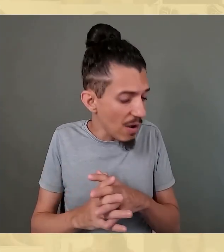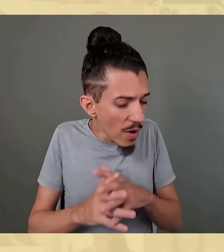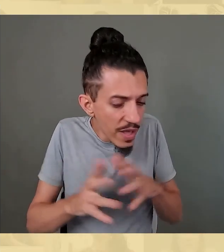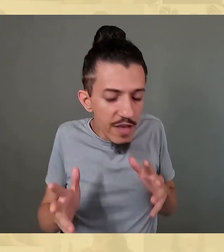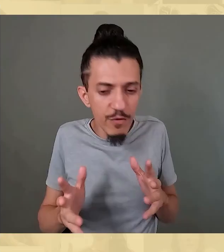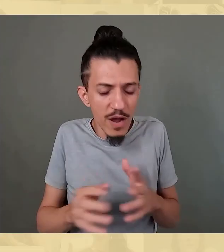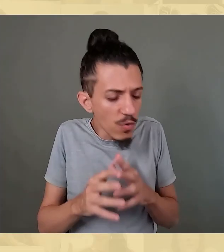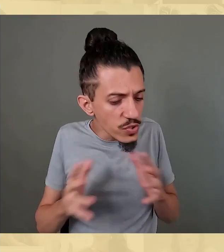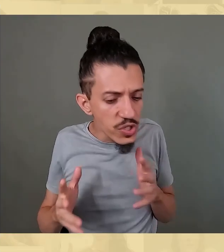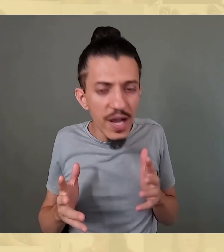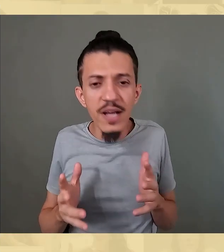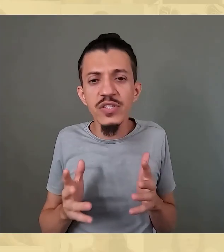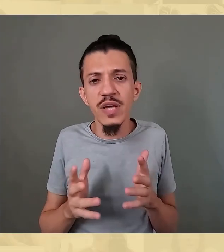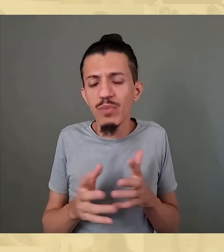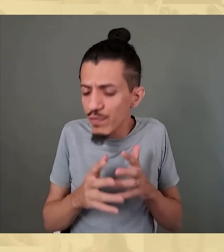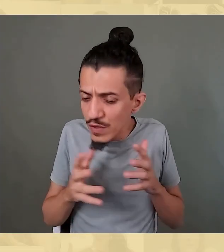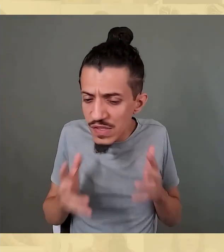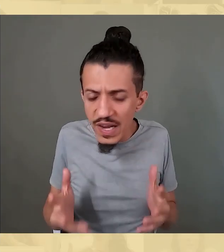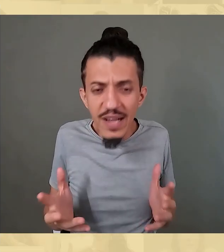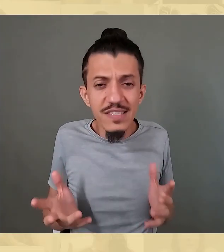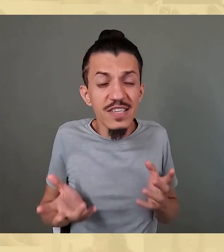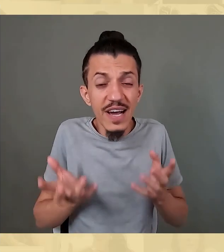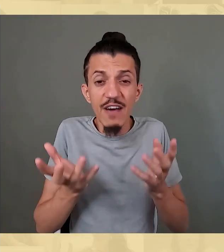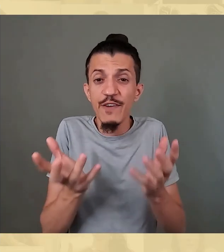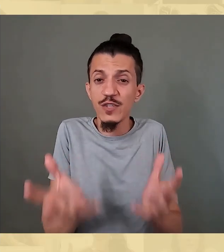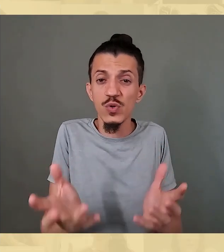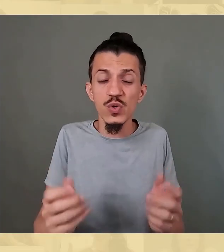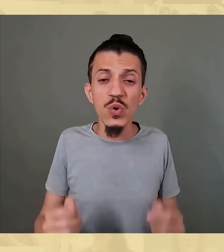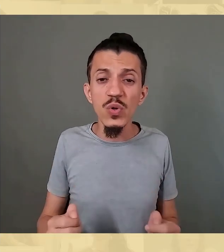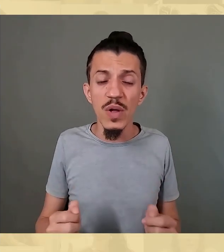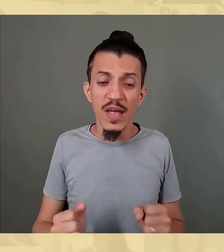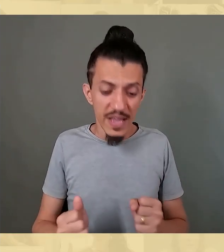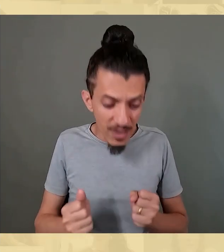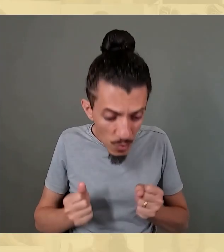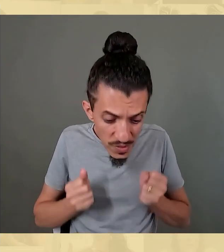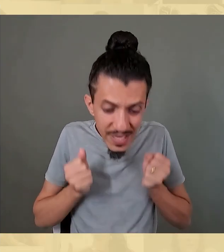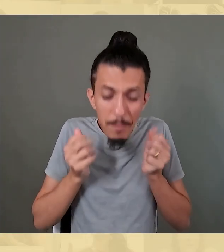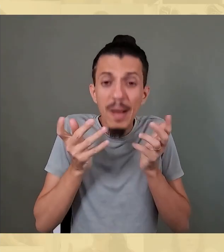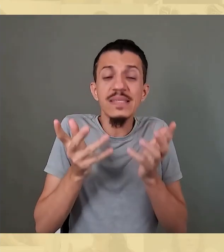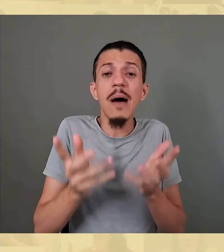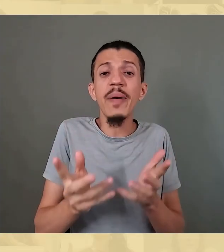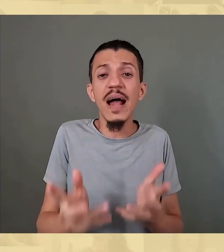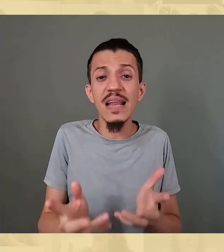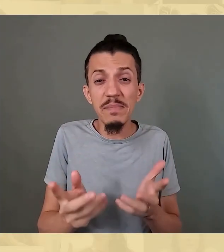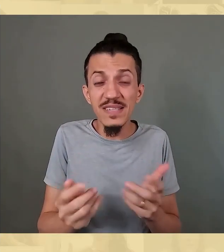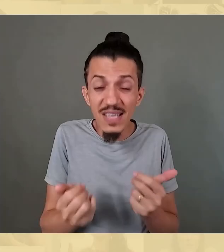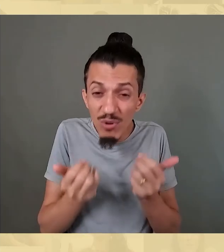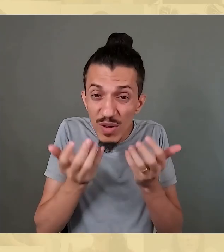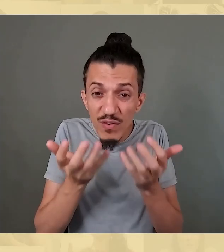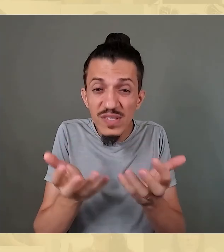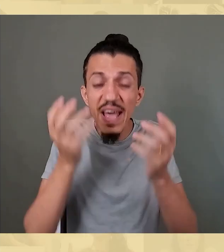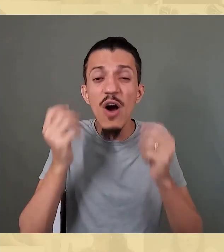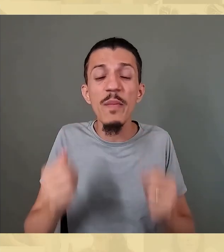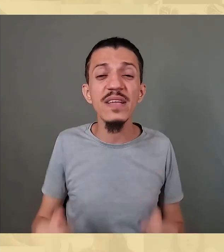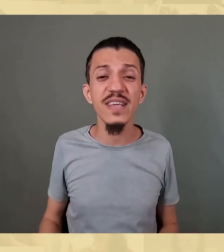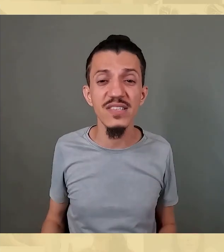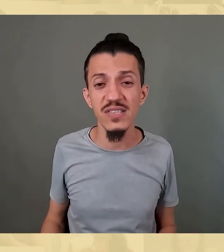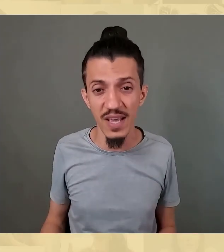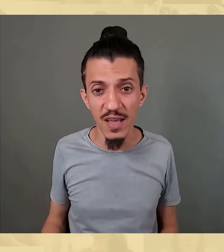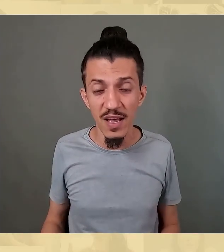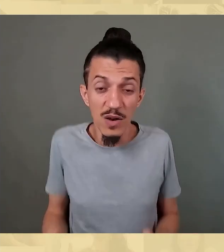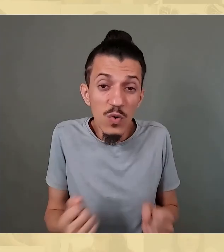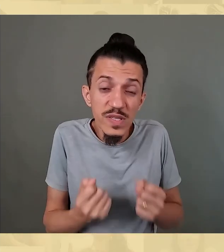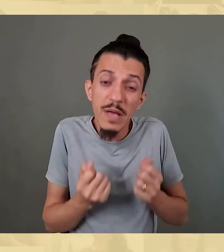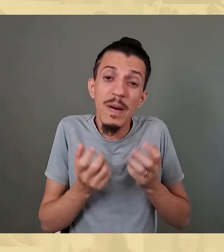é horrível, é angustiante, é muito frustrante você chegar na frente do surdo e não conseguir passar para a Libras aquilo que você realmente quer